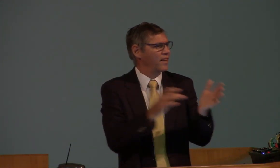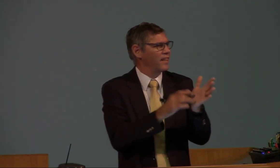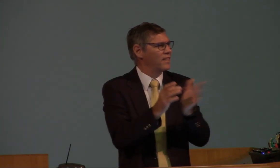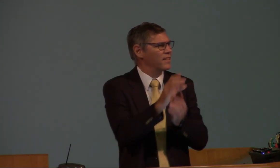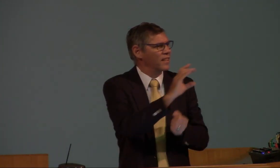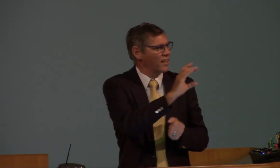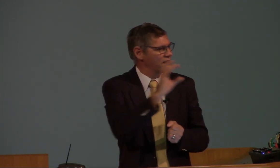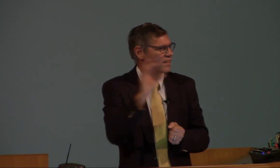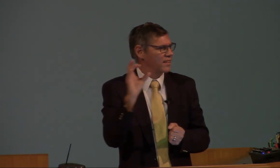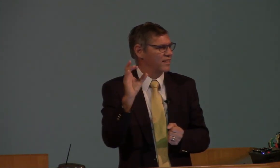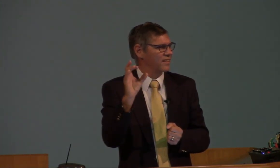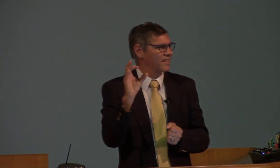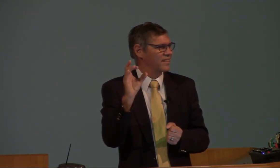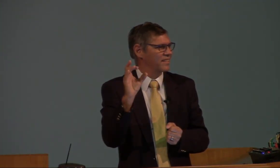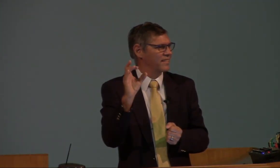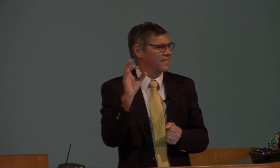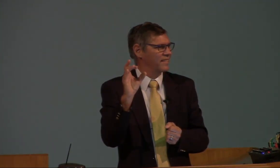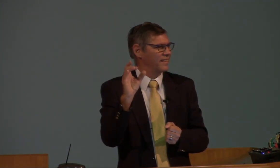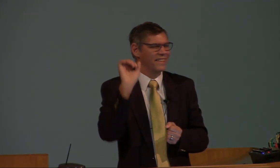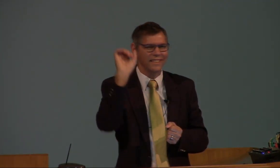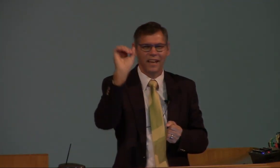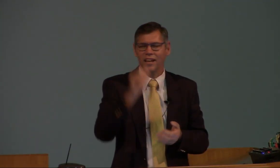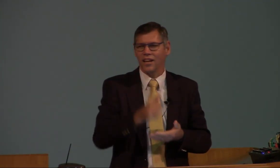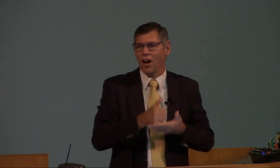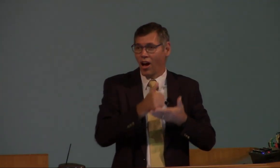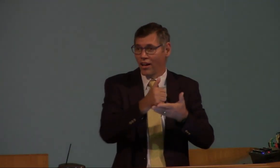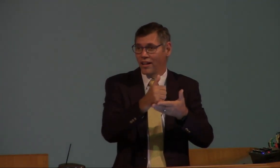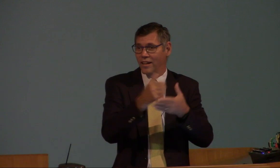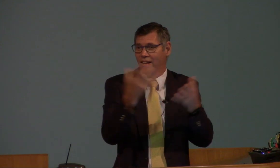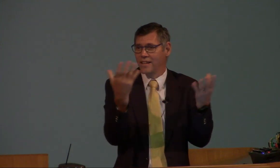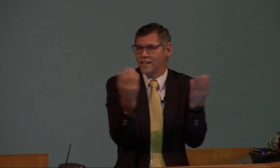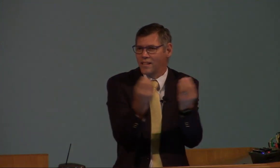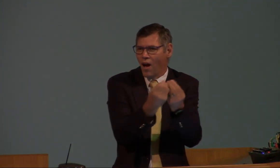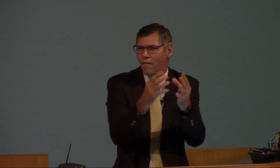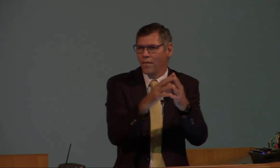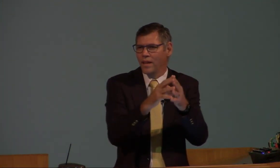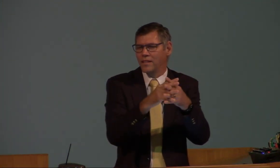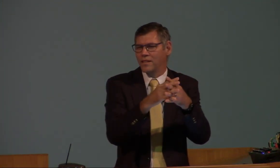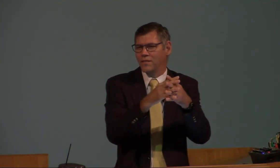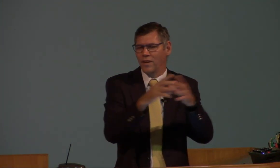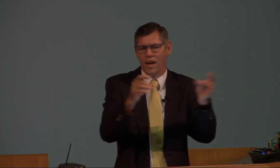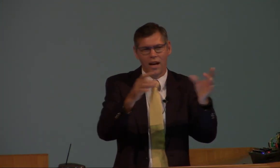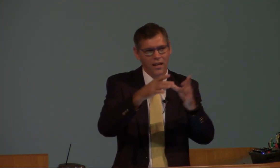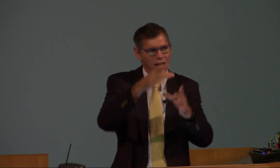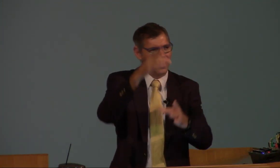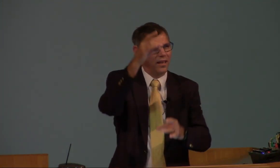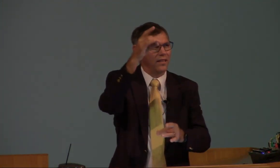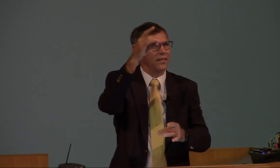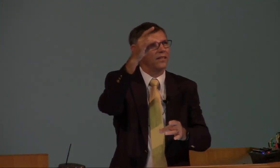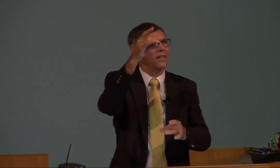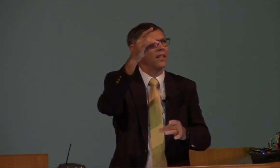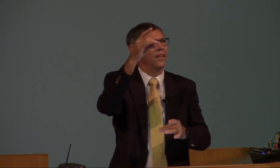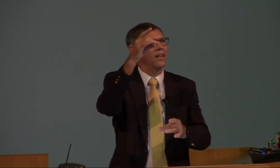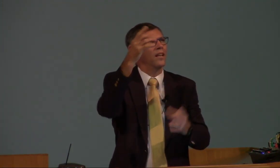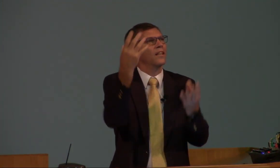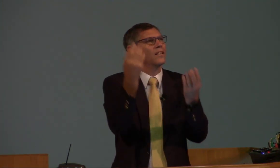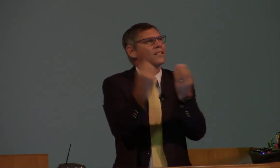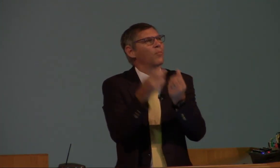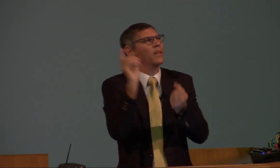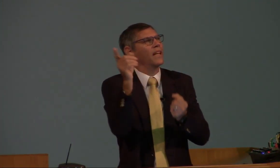Jesus Christus, en sy genade, en die saamwees van die Heilige Gees, saam met elkeen